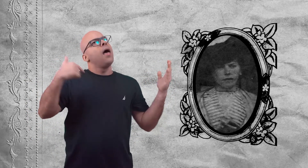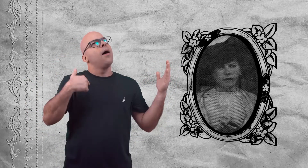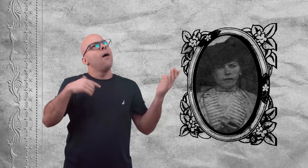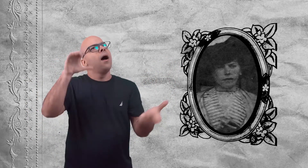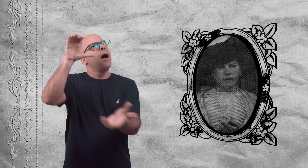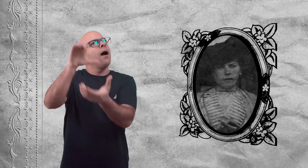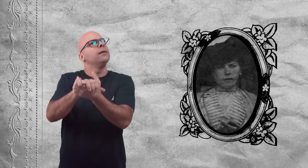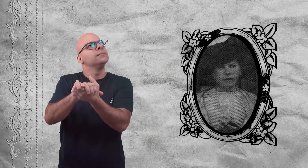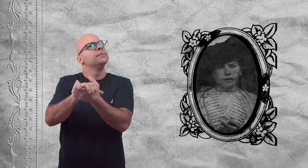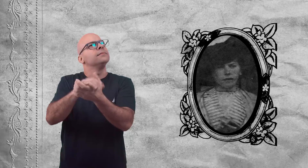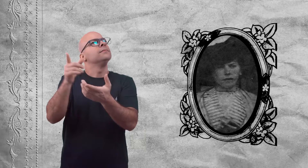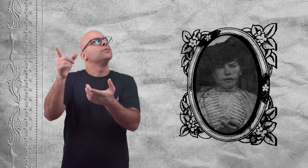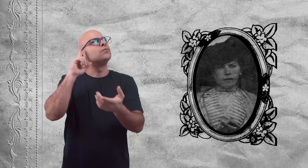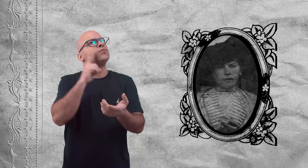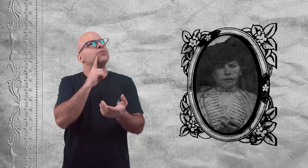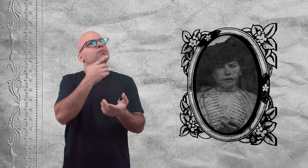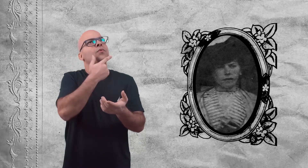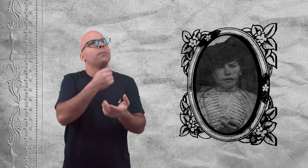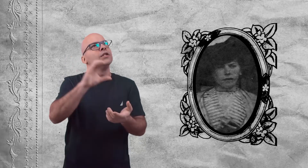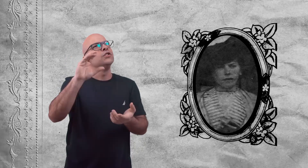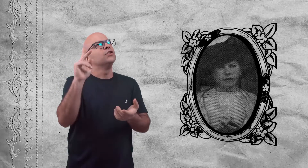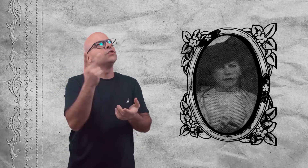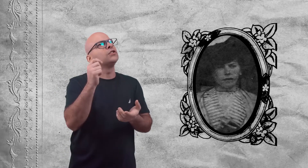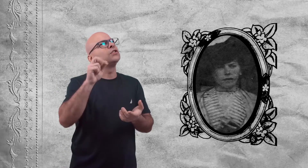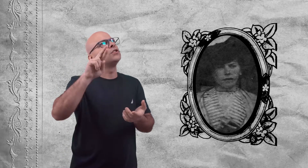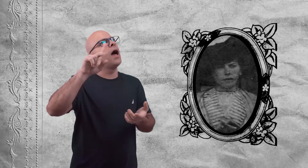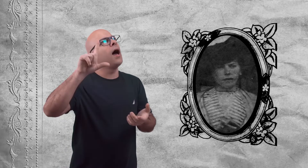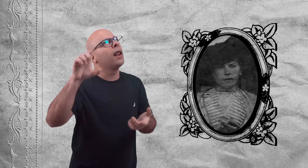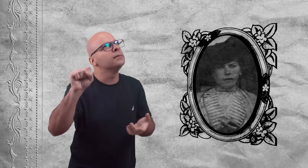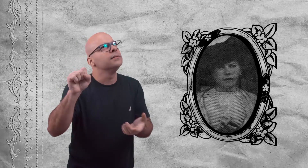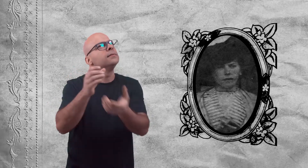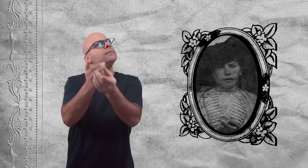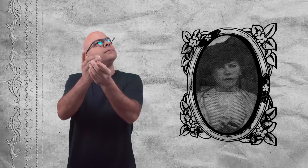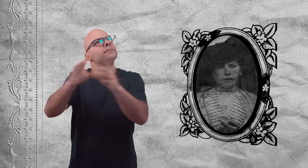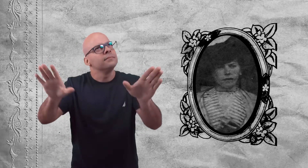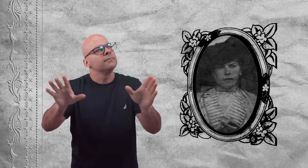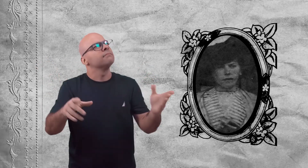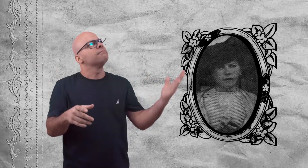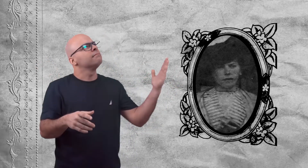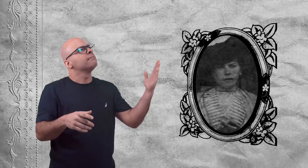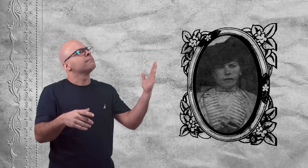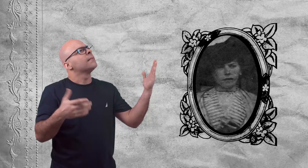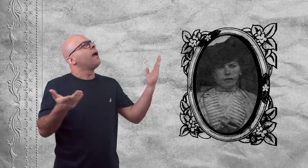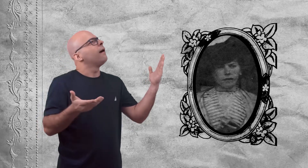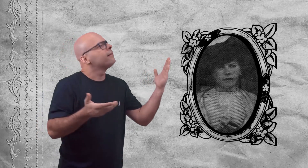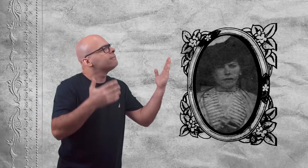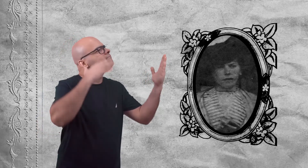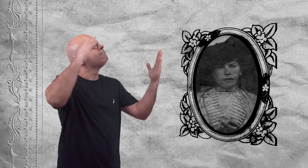Não sou mais a mulher que se casou e depois se divorciou de Charles. Louise ficou